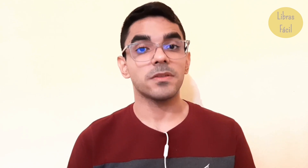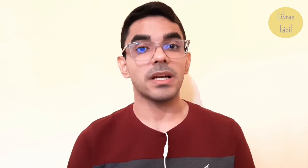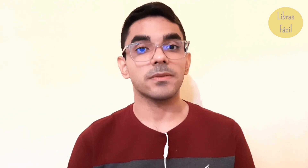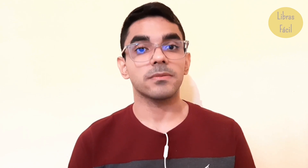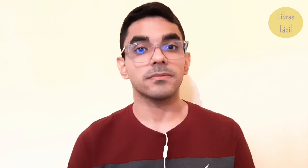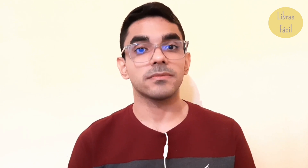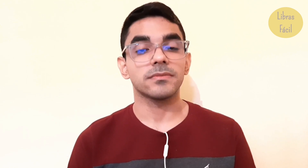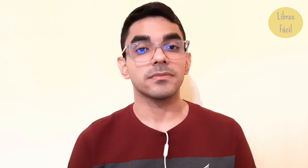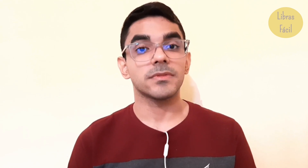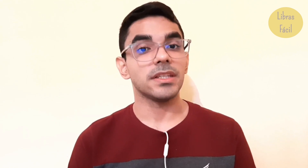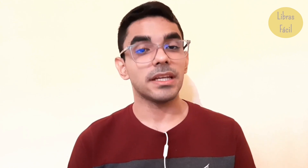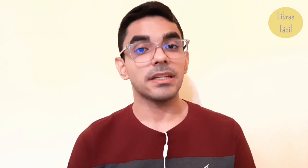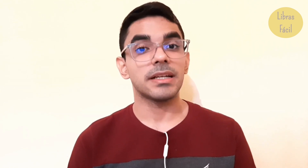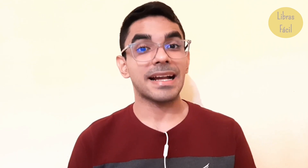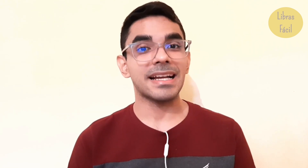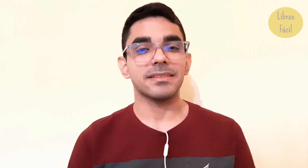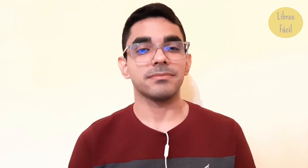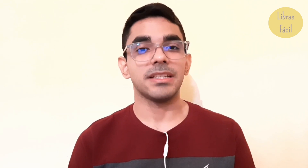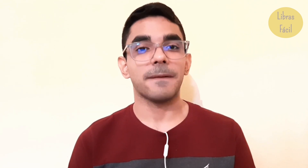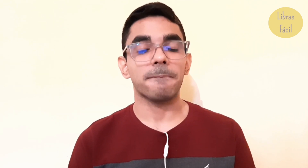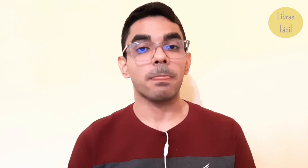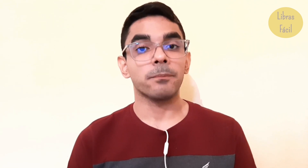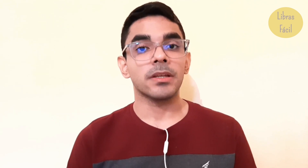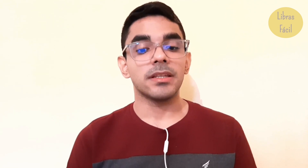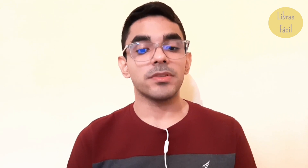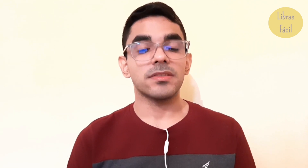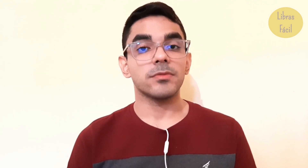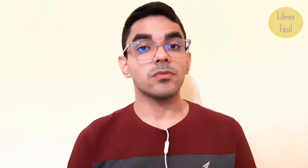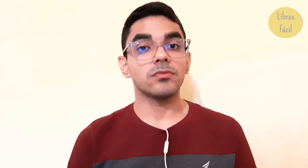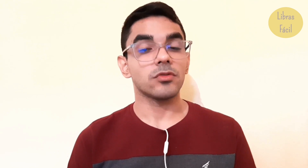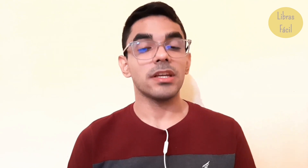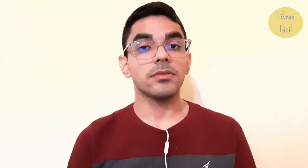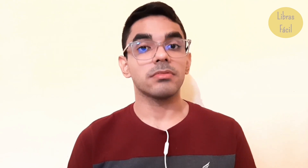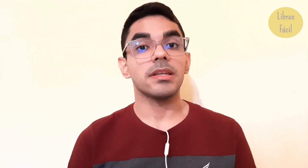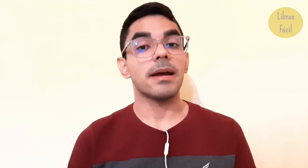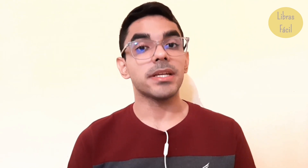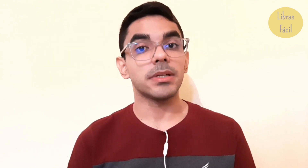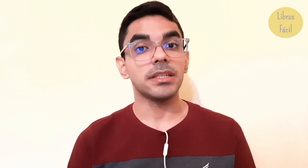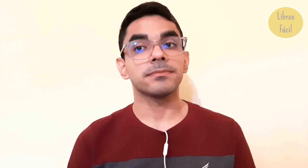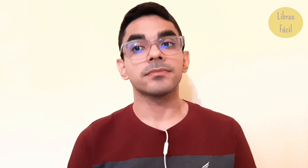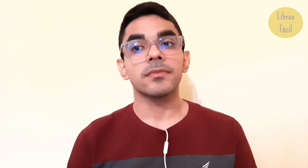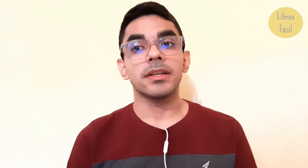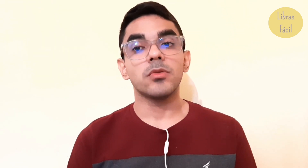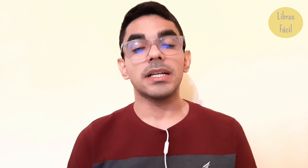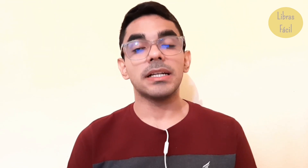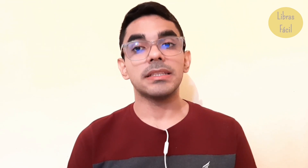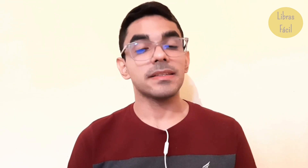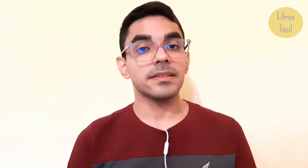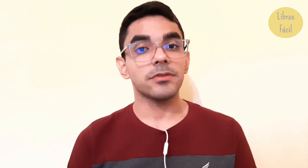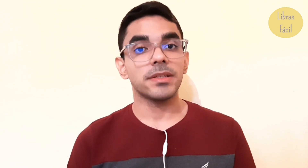espaço, que é a casa, né? Depois nós temos um sujeito, que é a minha mãe, e uma descrição sobre esse